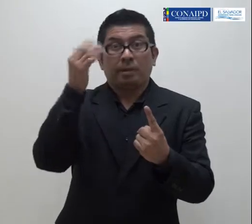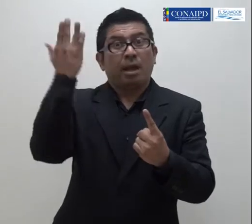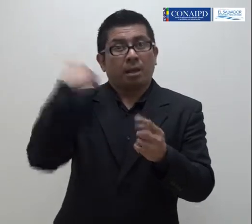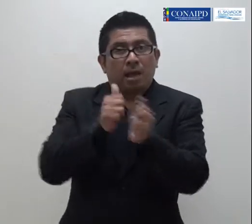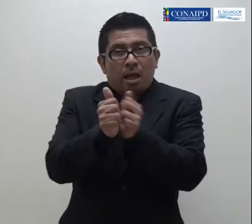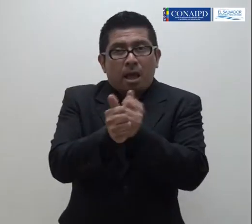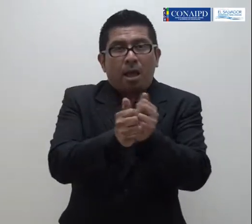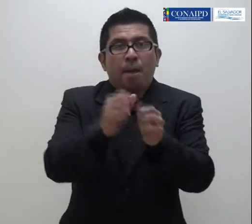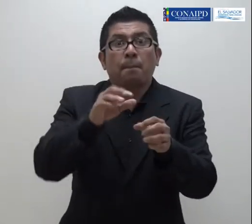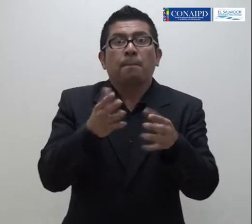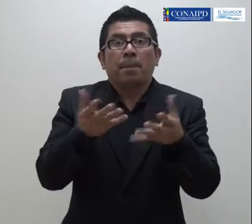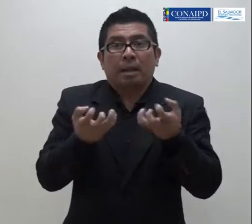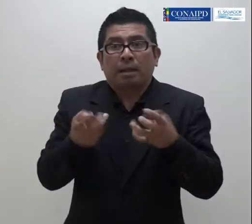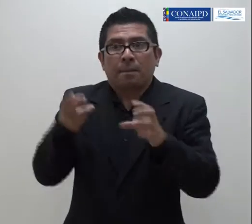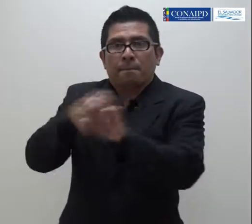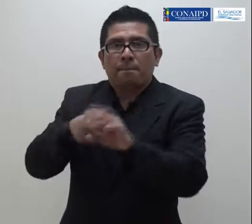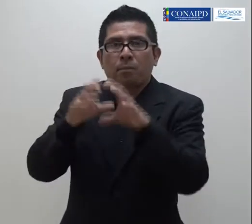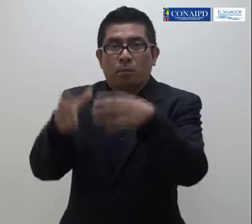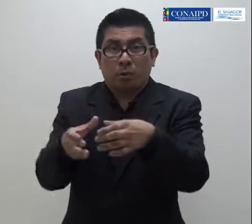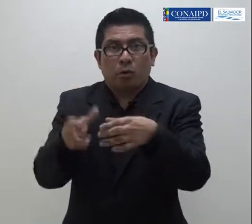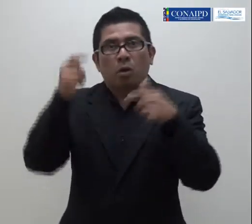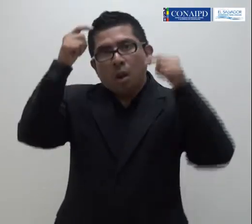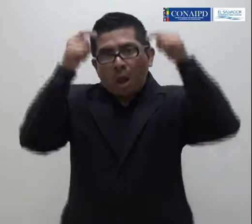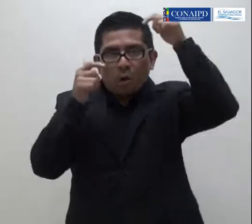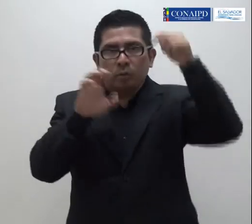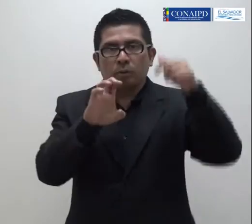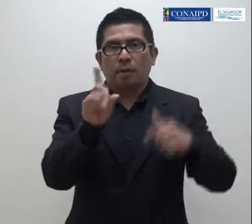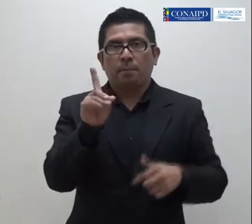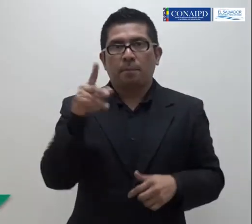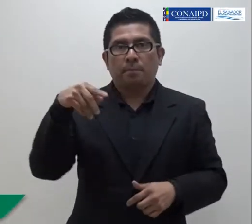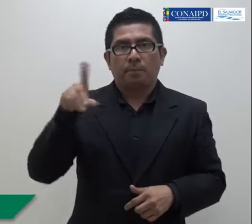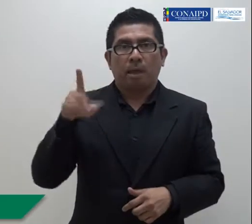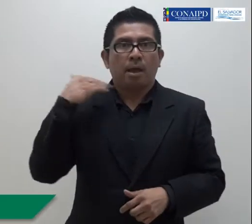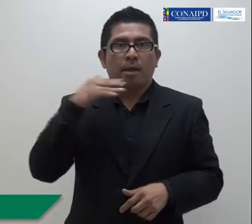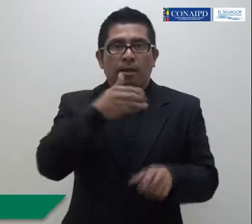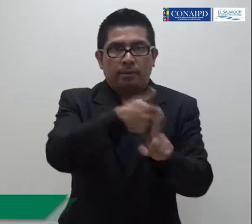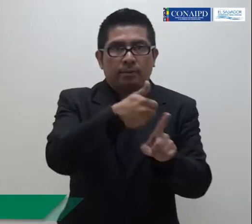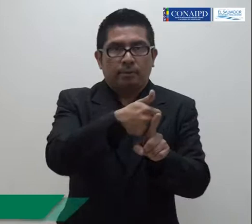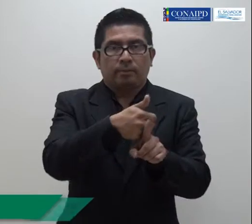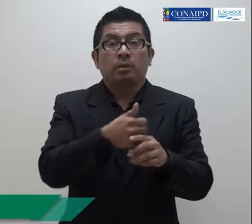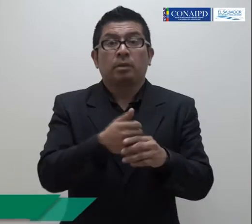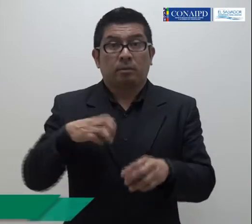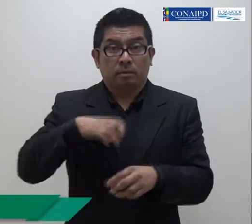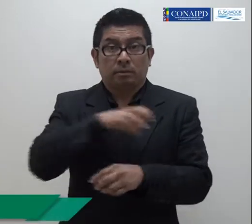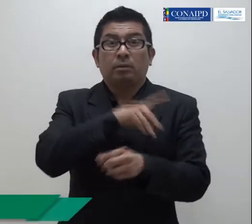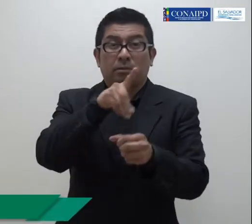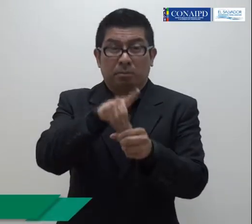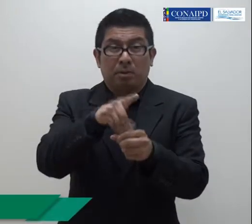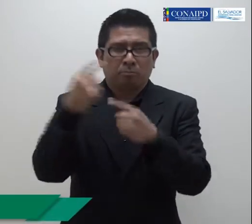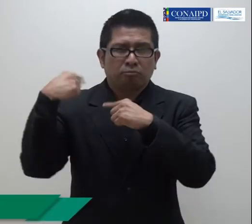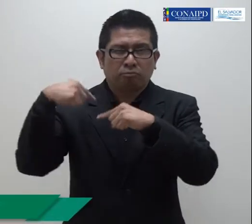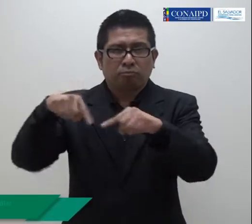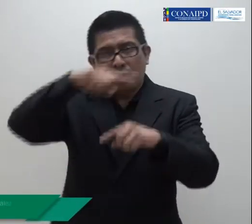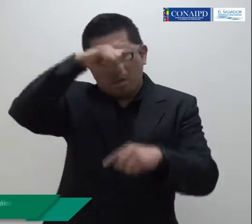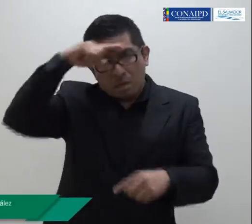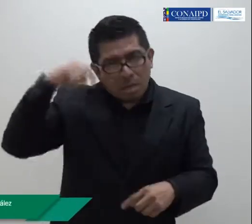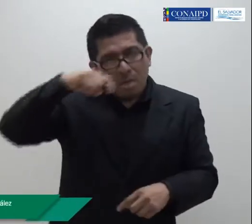del Comité de Expertos de la Convención sobre los Derechos de las Personas con Discapacidad. El CONAIPD continúa una labor exhaustiva junto a